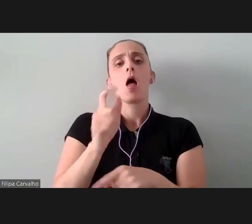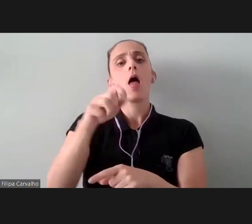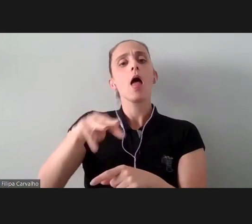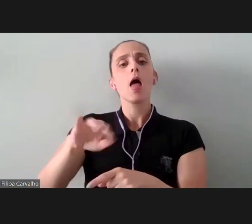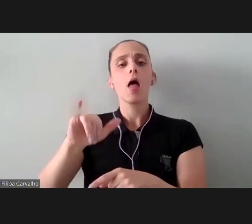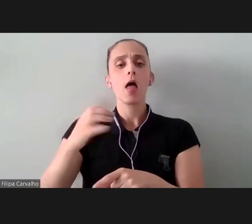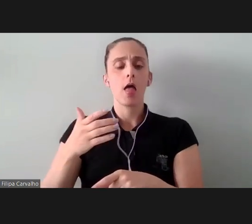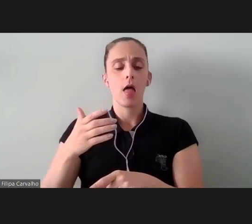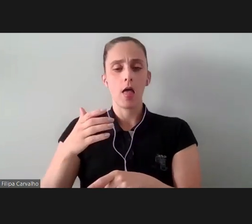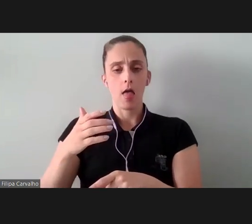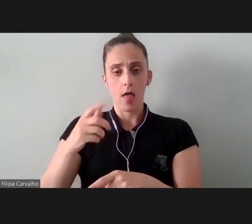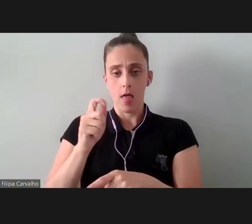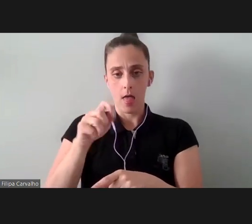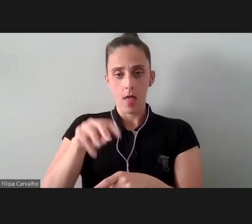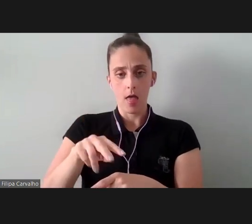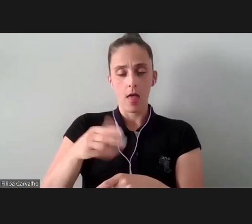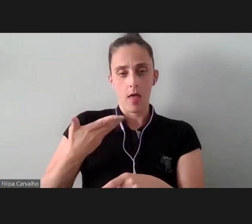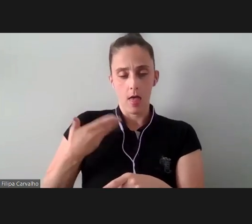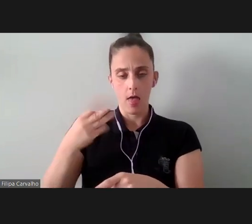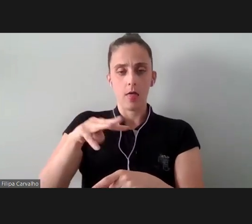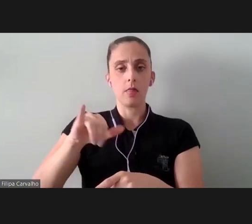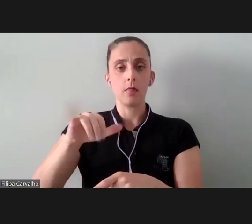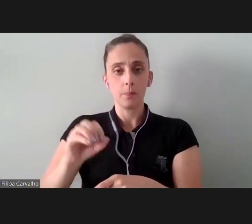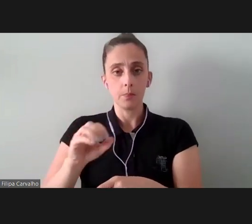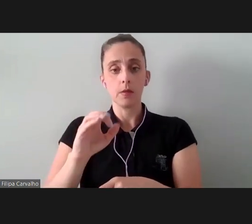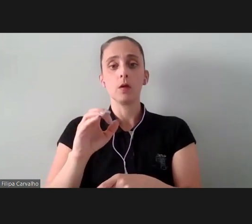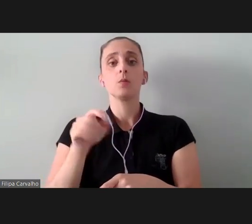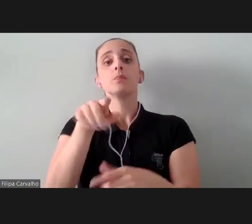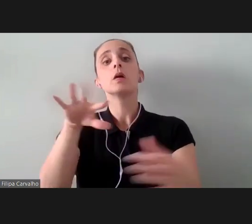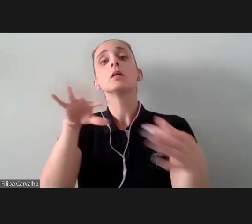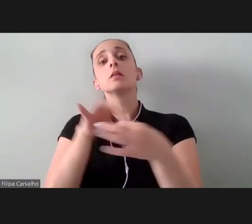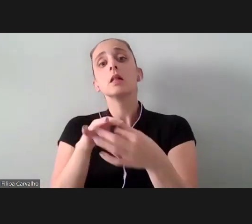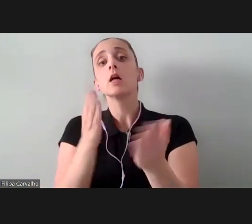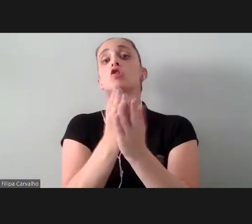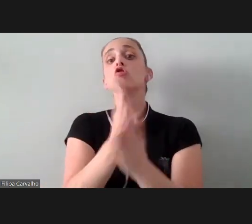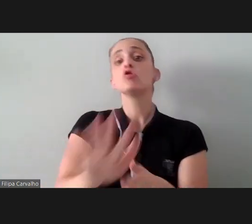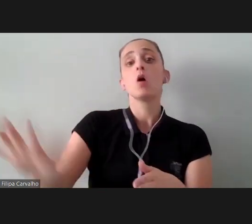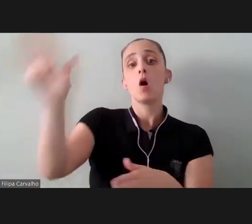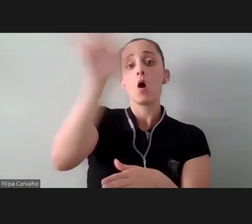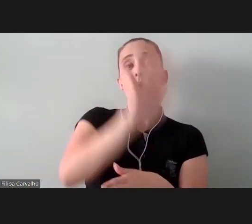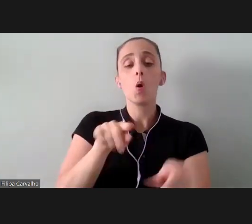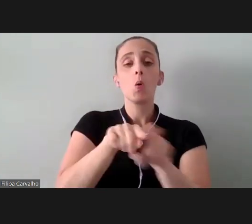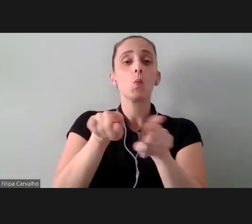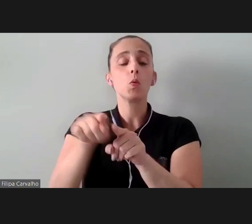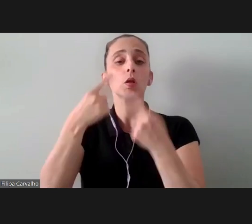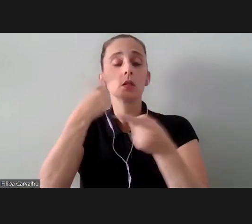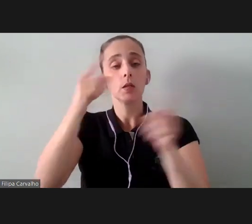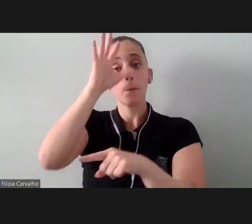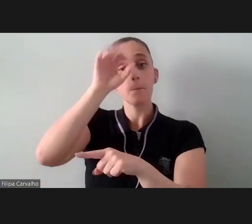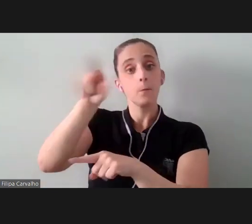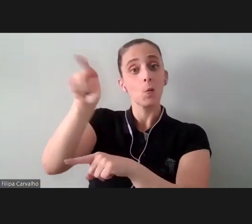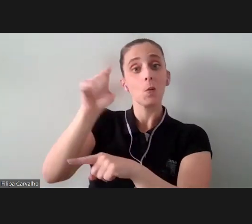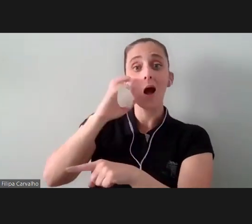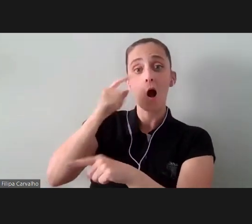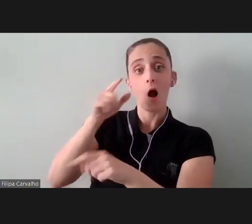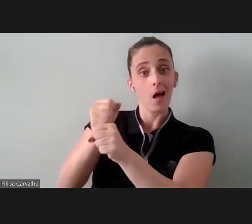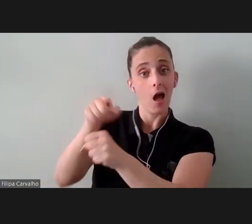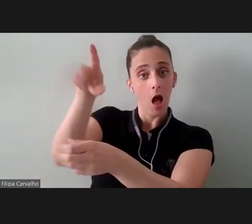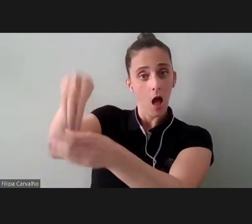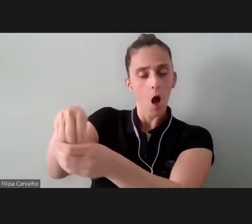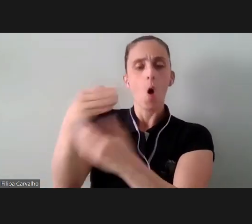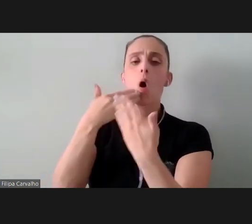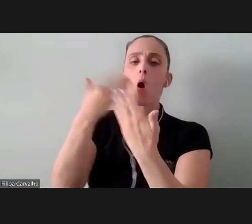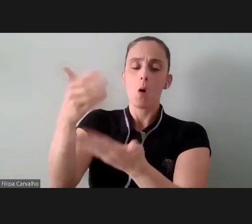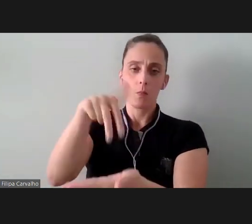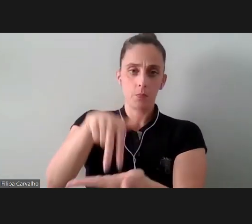Fernandes, que é administrador para a área de formação da Escola Nacional de Administração e Políticas Públicas de Angola. Muito obrigada pela sua